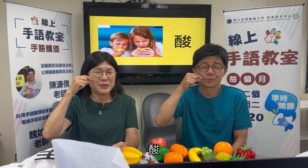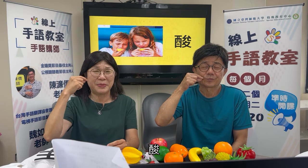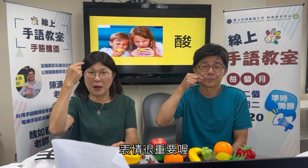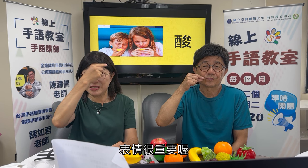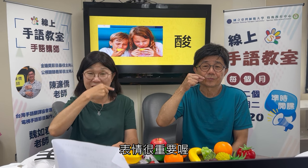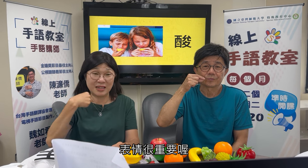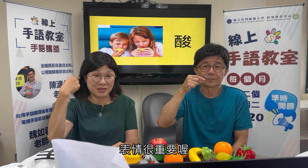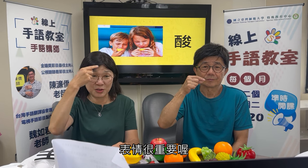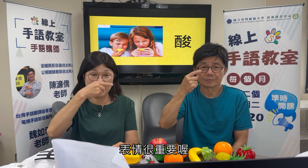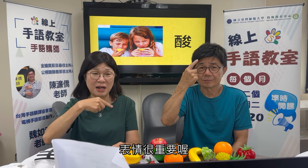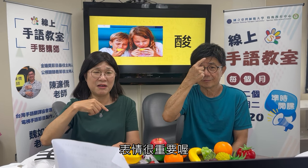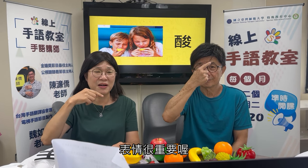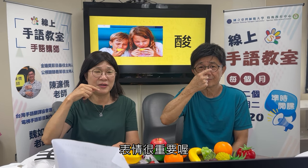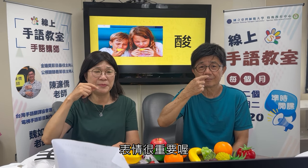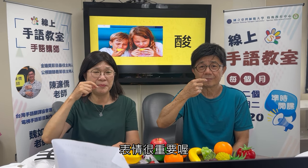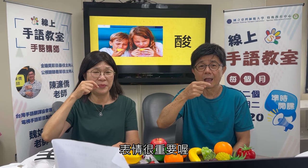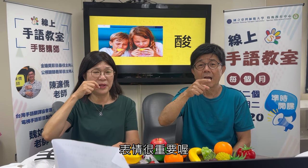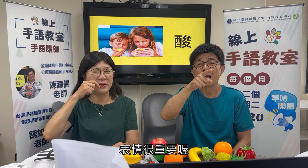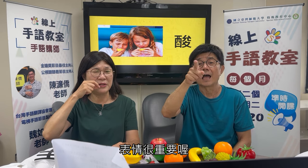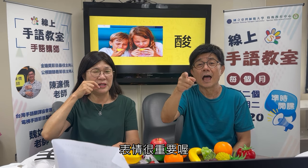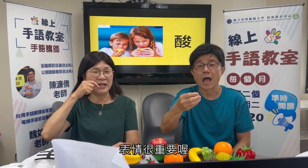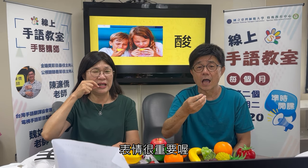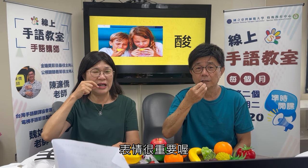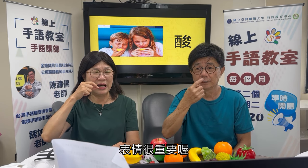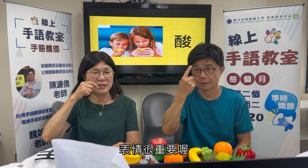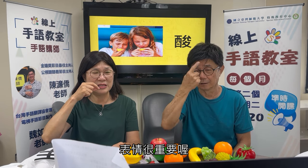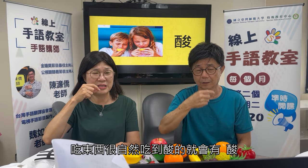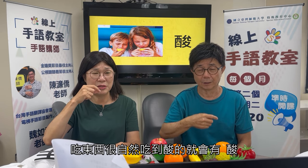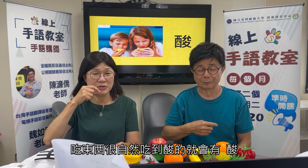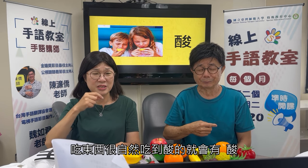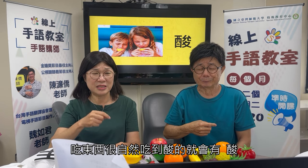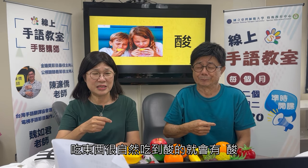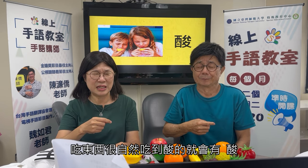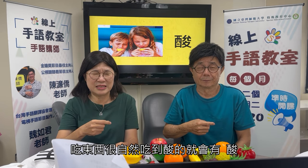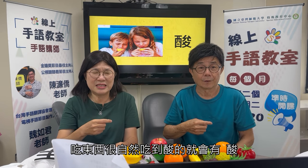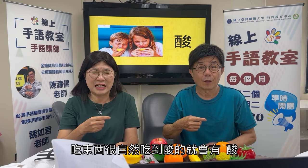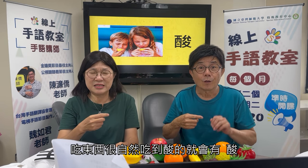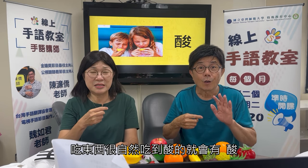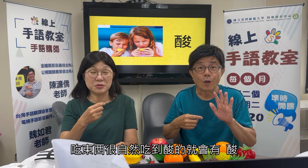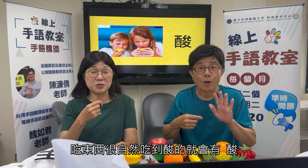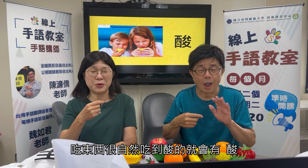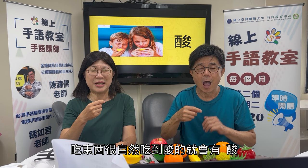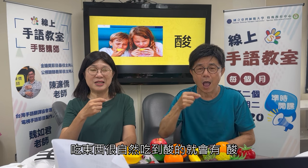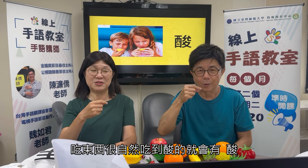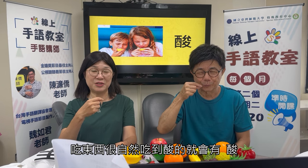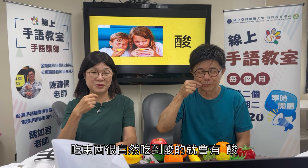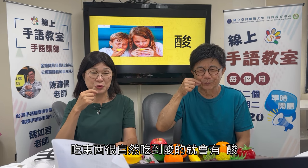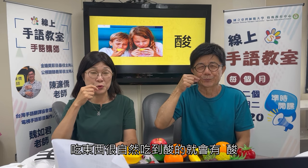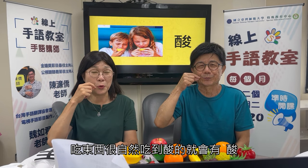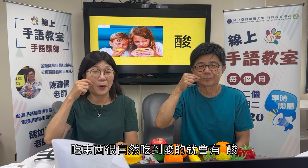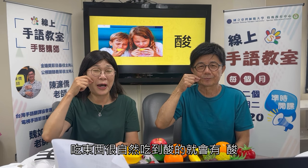表情很重要哦，吃东西很自然，吃到酸的就会有酸，